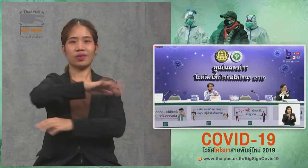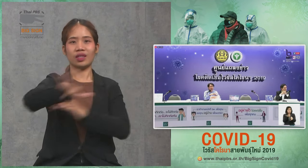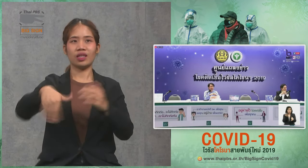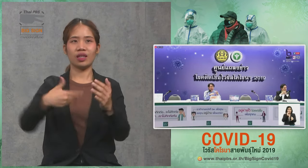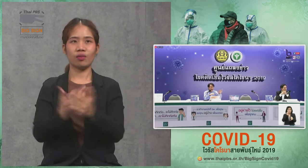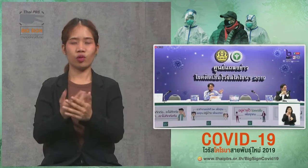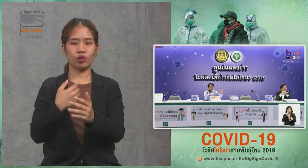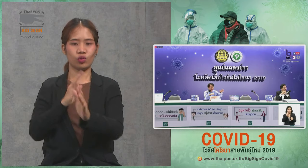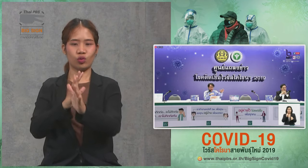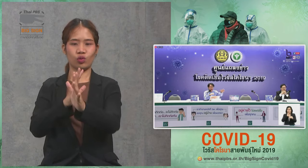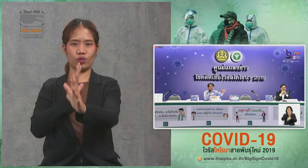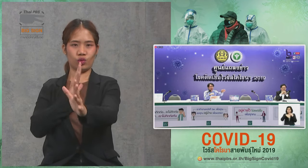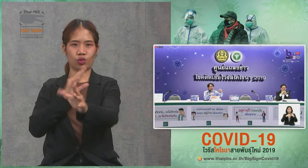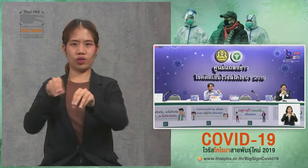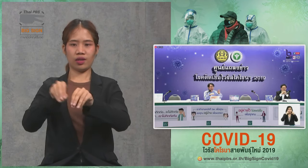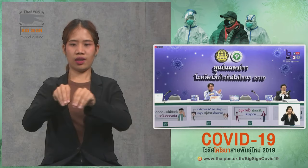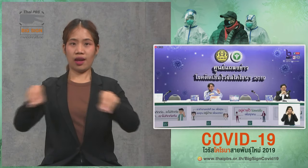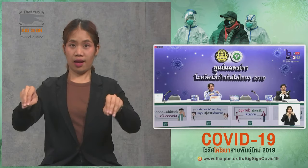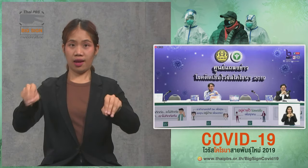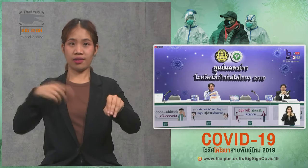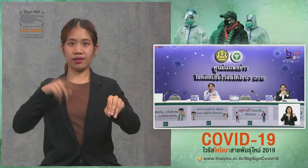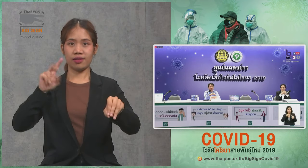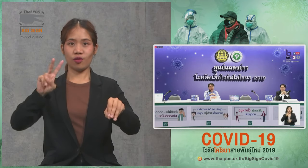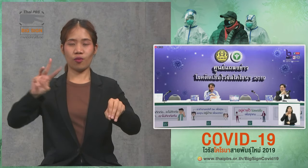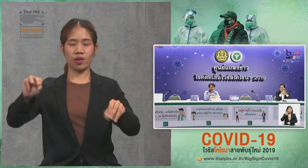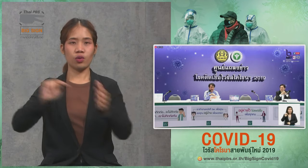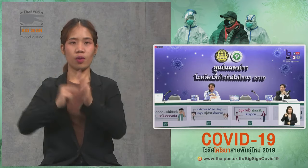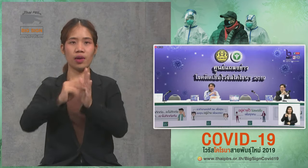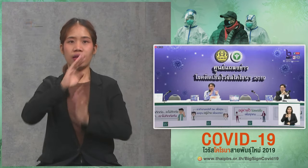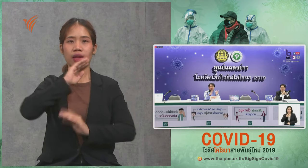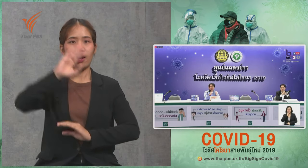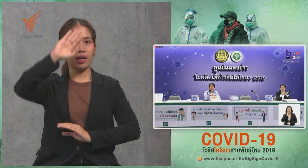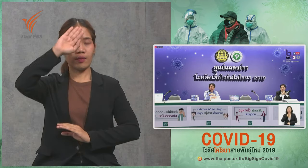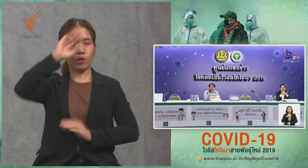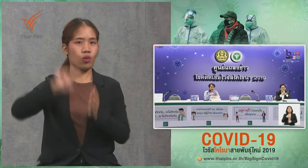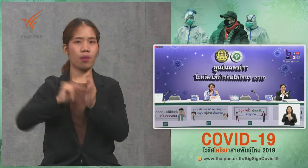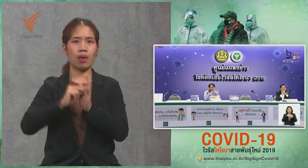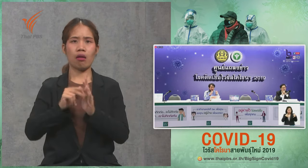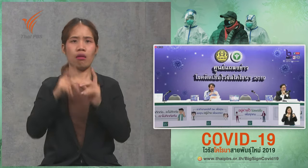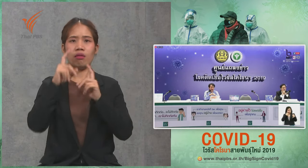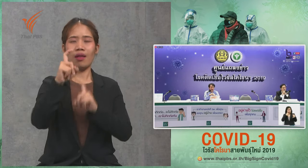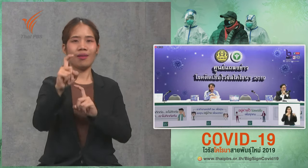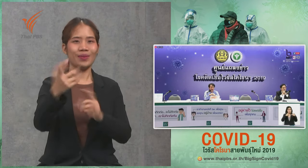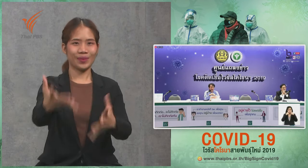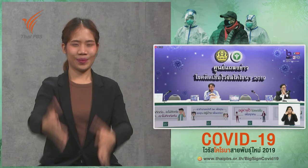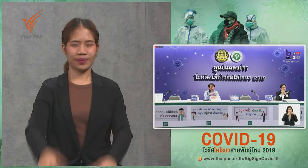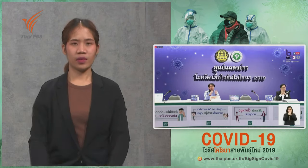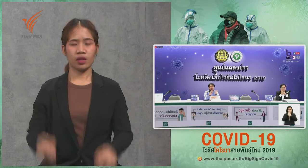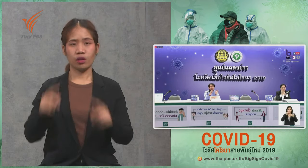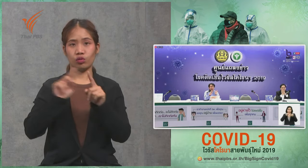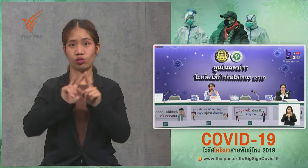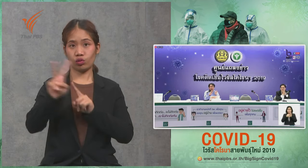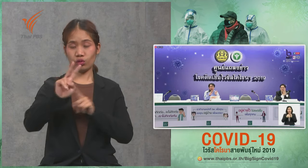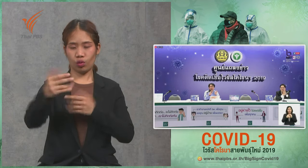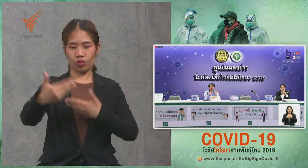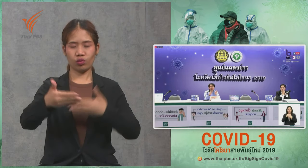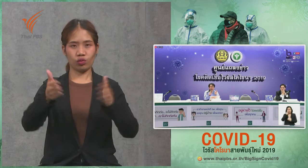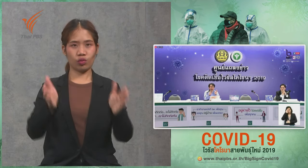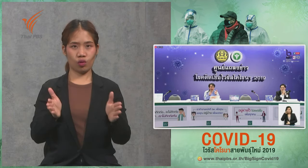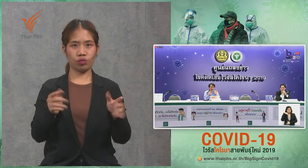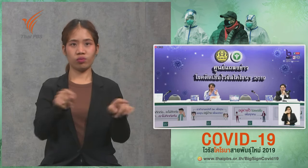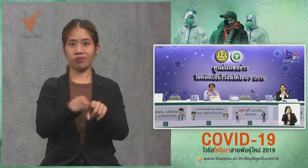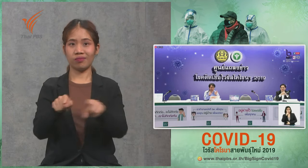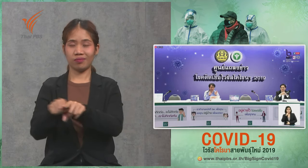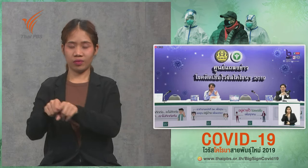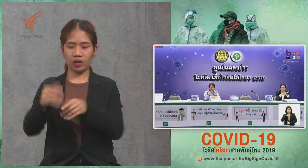อยู่ห่างกัน2เมตรถ้าเกิดมีใครป่วยก็ไม่ถือว่ามีใครเสี่ยงอย่างนี้เป็นต้นอันที่2นะครับก็คืออยู่ในห้องเดียวกัน